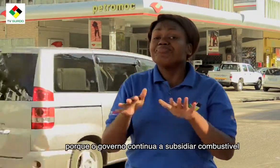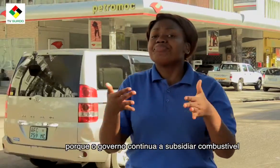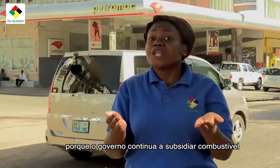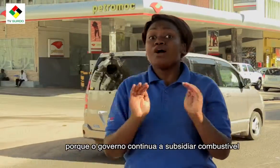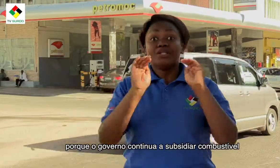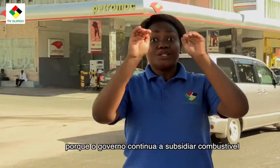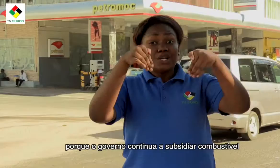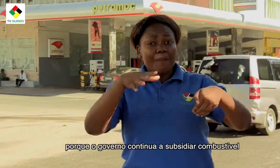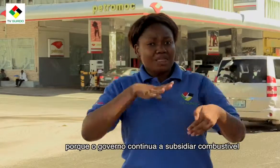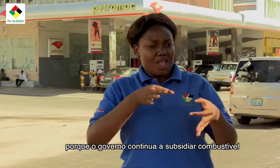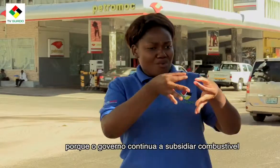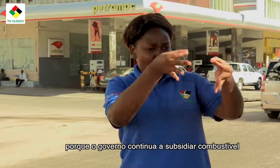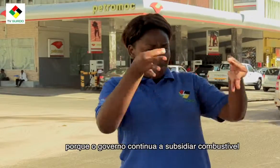passageiros licenciados.